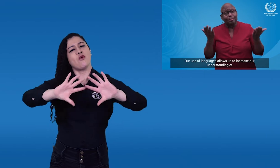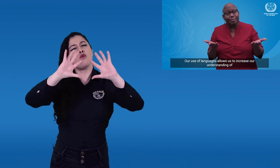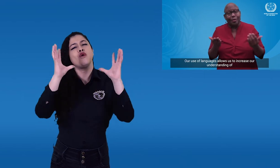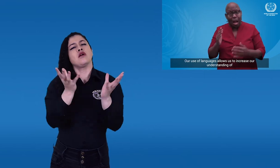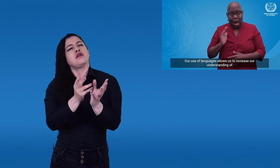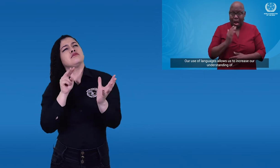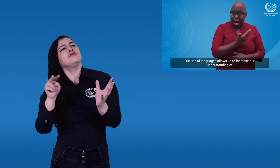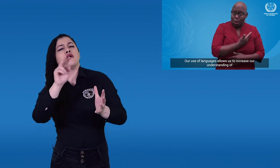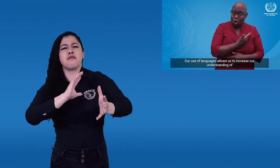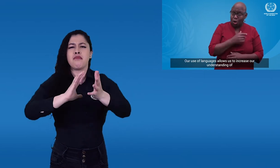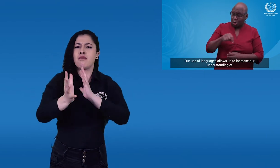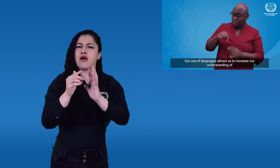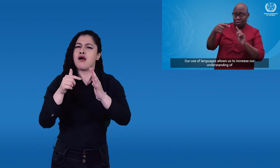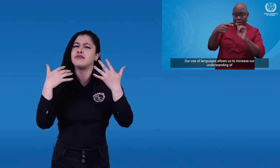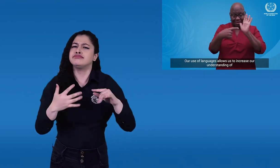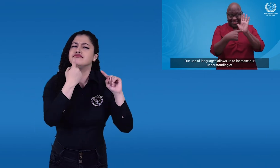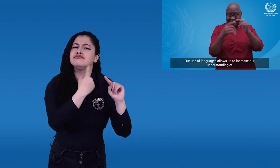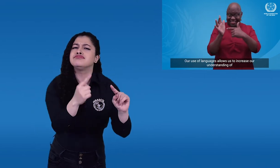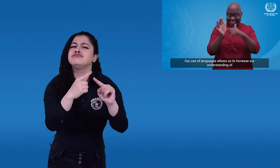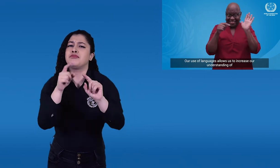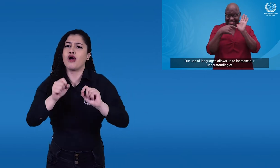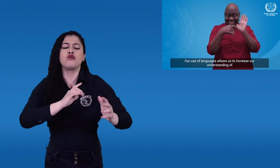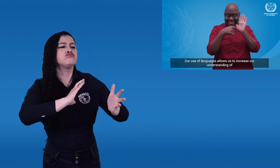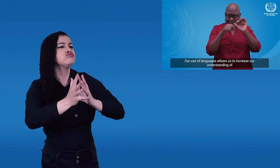importantes para todas las personas.